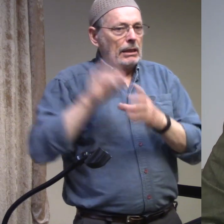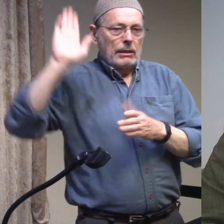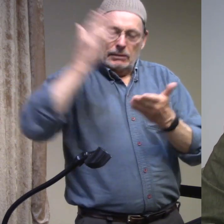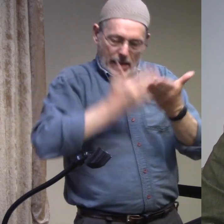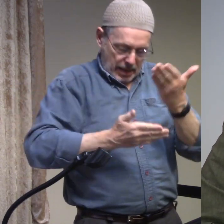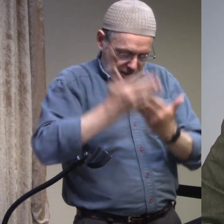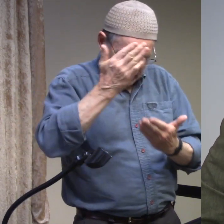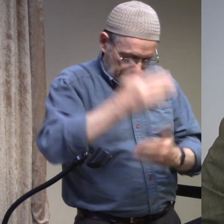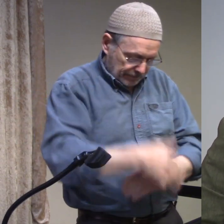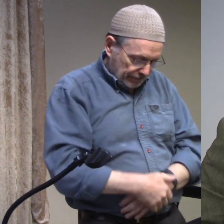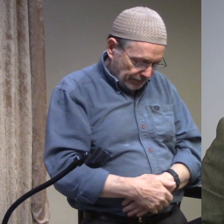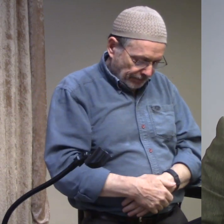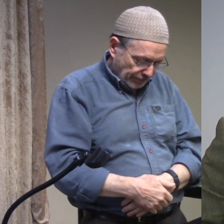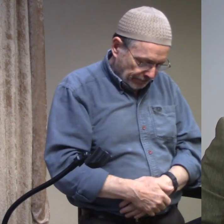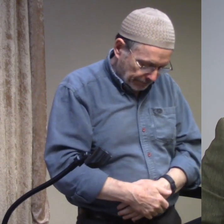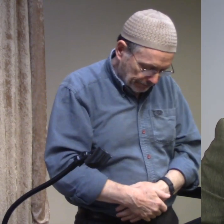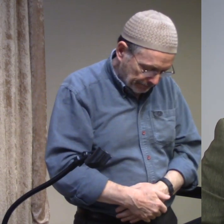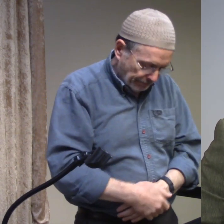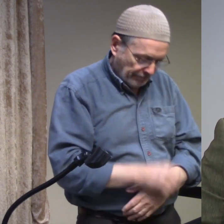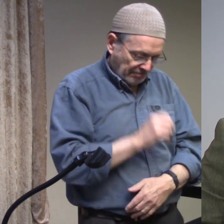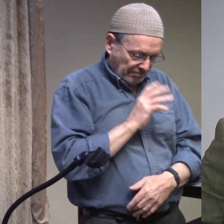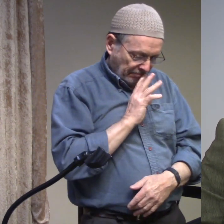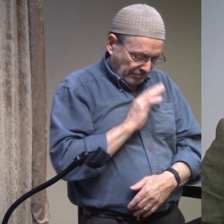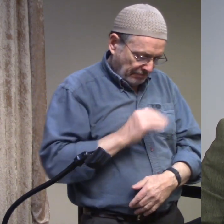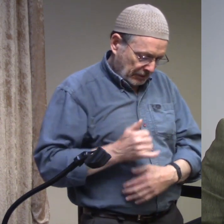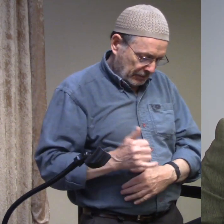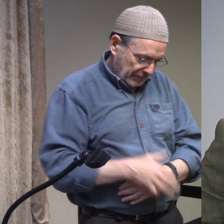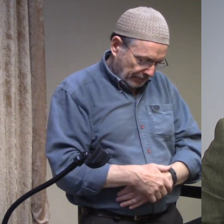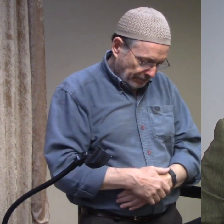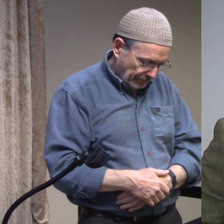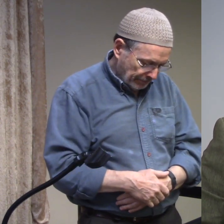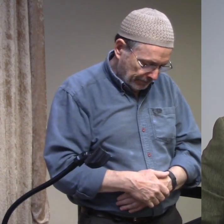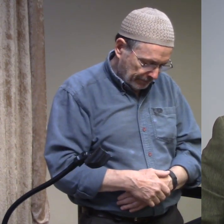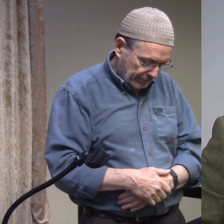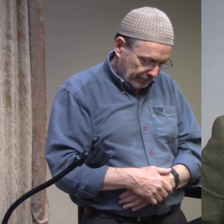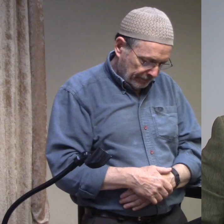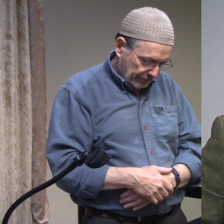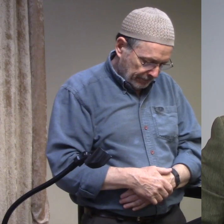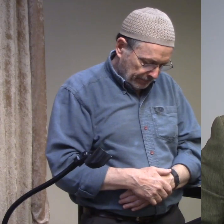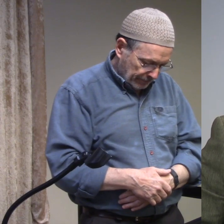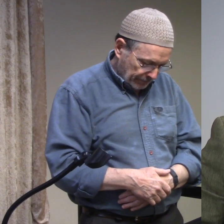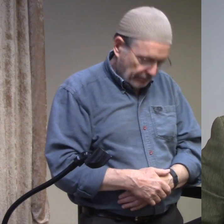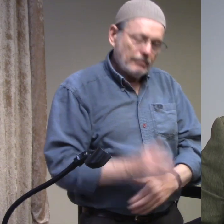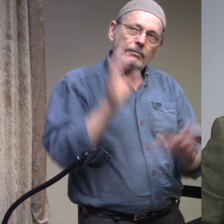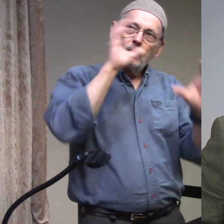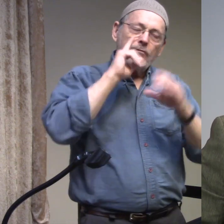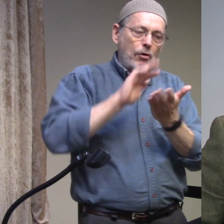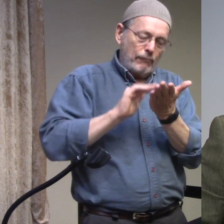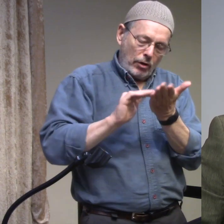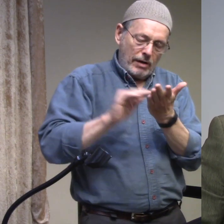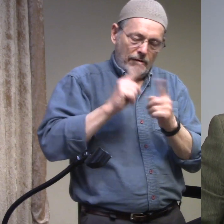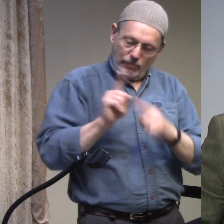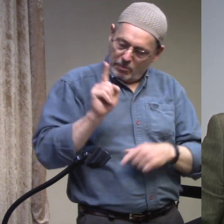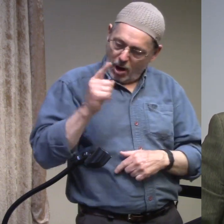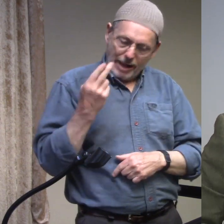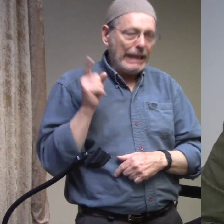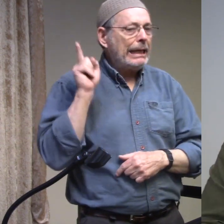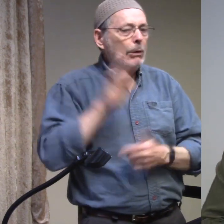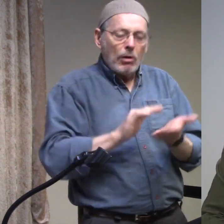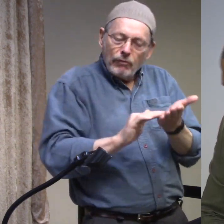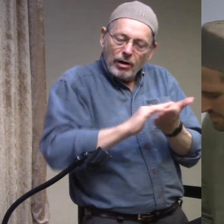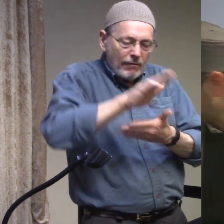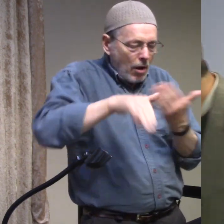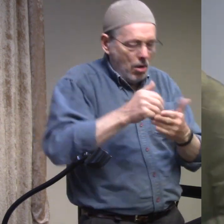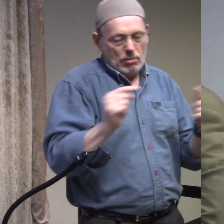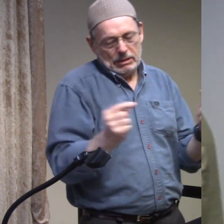أقول قولي هذا وأستغفر الله لي ولكم فاستغفروه إنه هو الغفور الرحيم. Seek forgiveness from Allah. He forgives all sins.